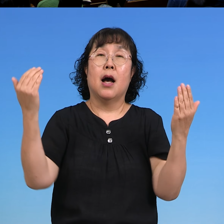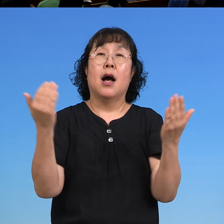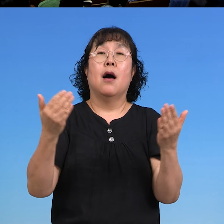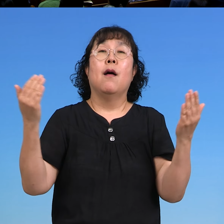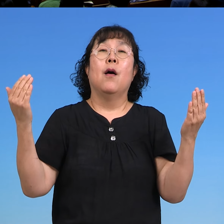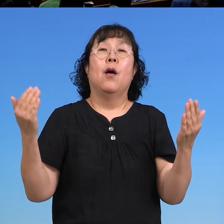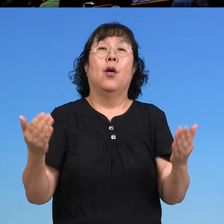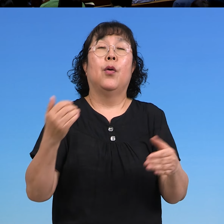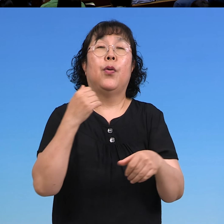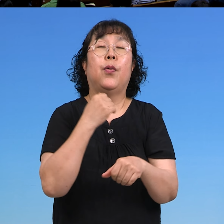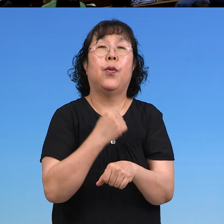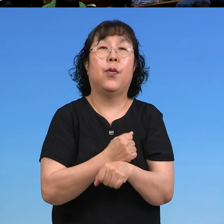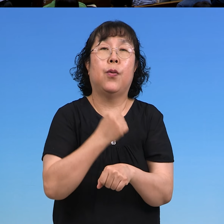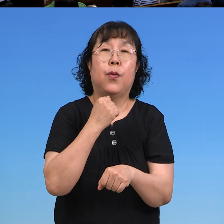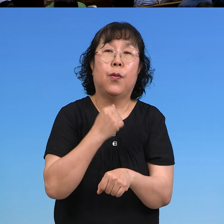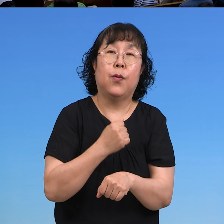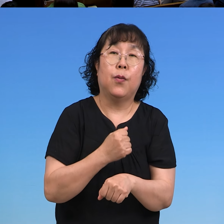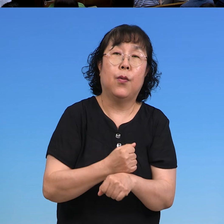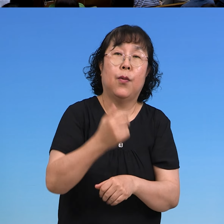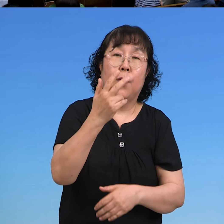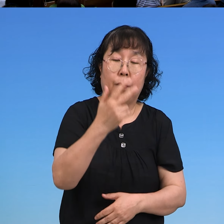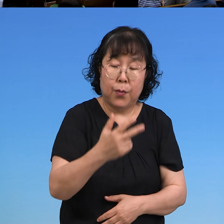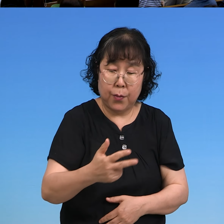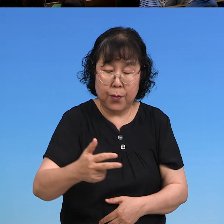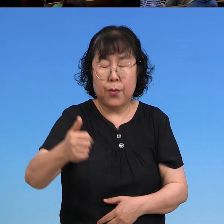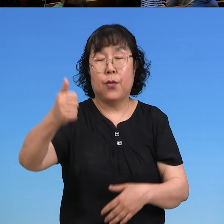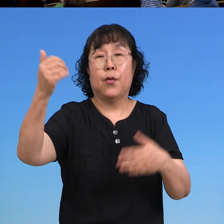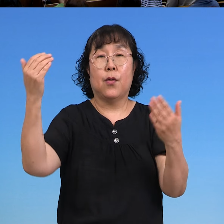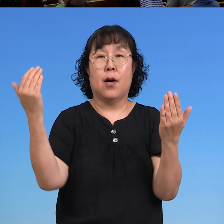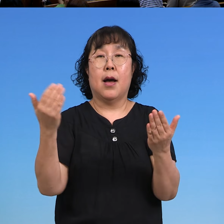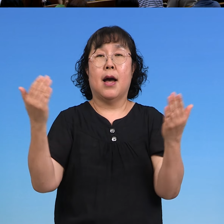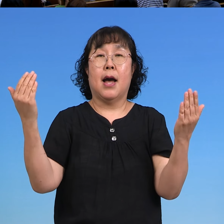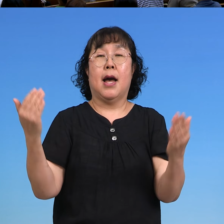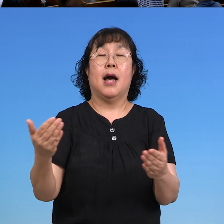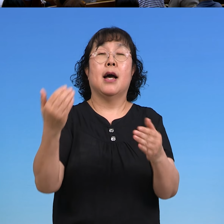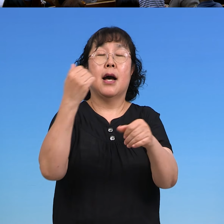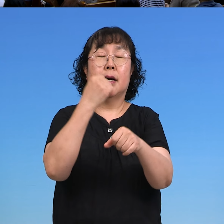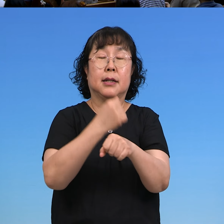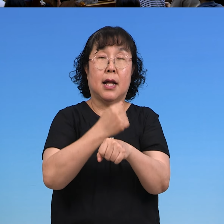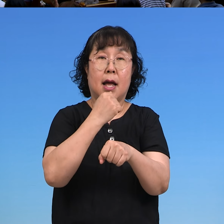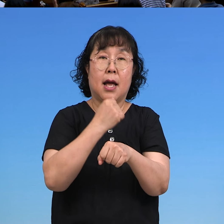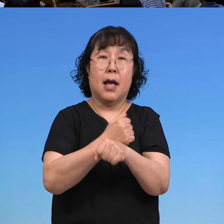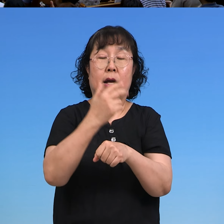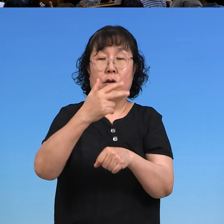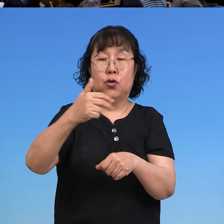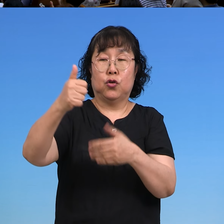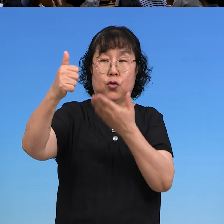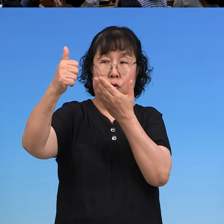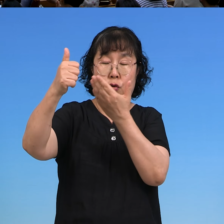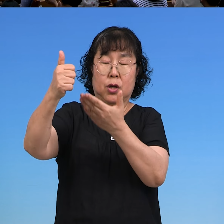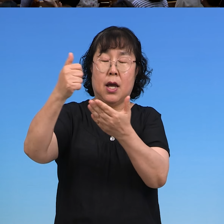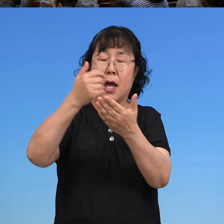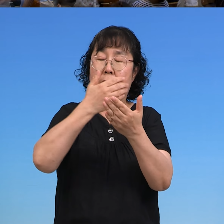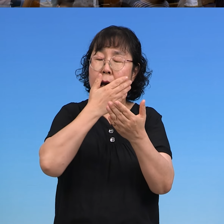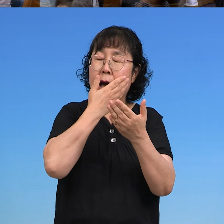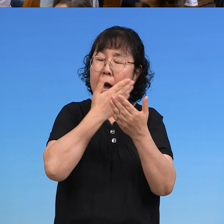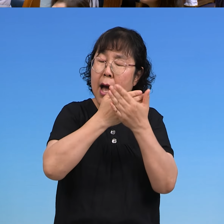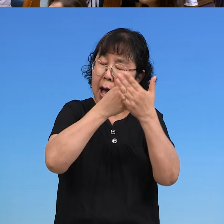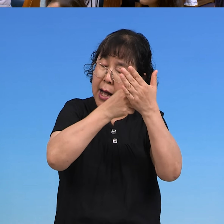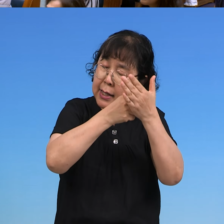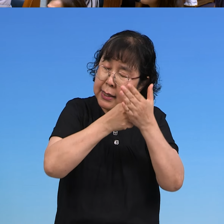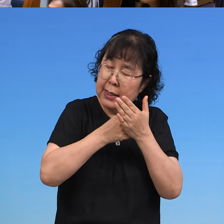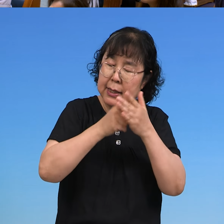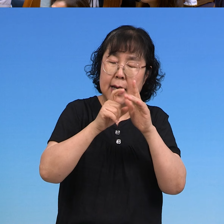주가 일하시네, 주께 맡기지 않는 자에게.